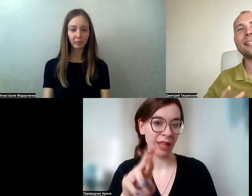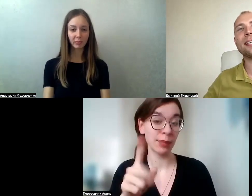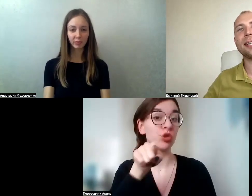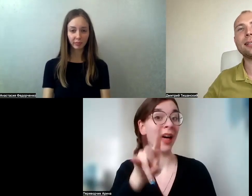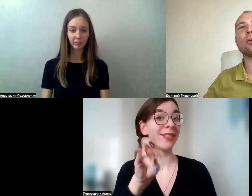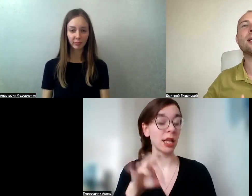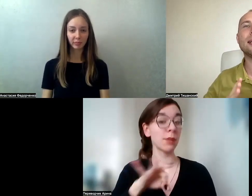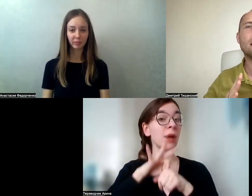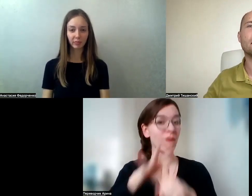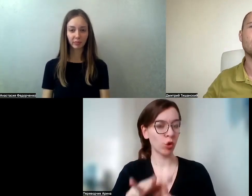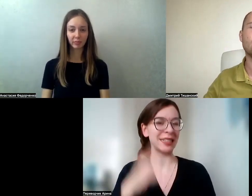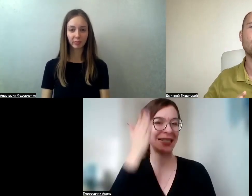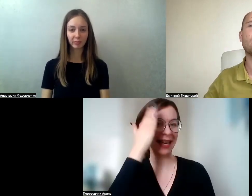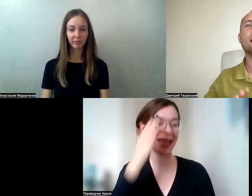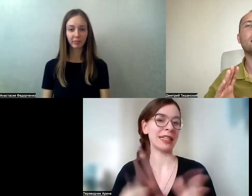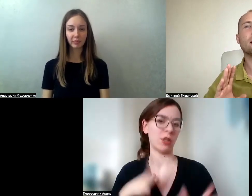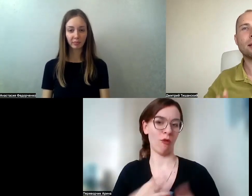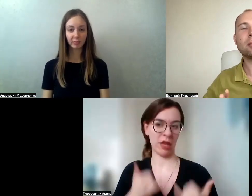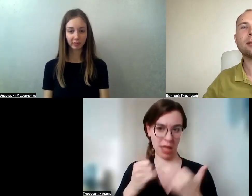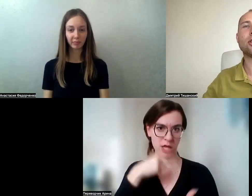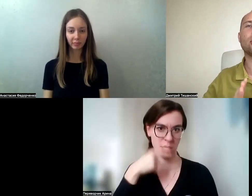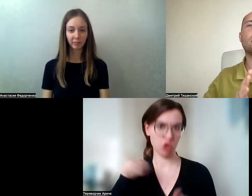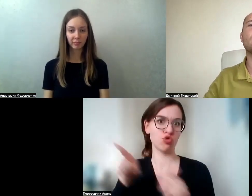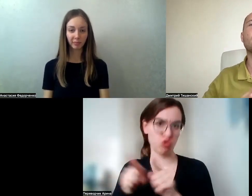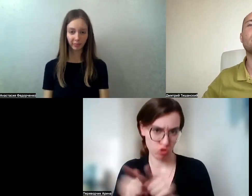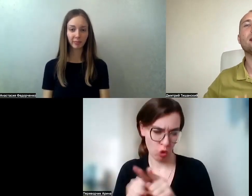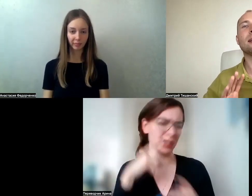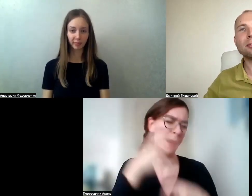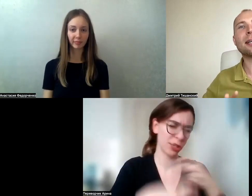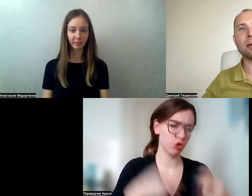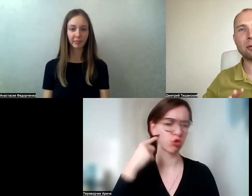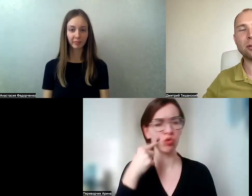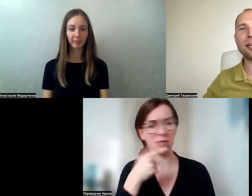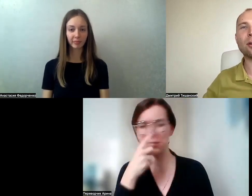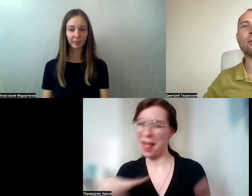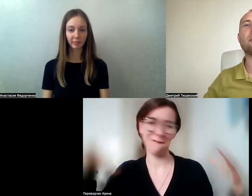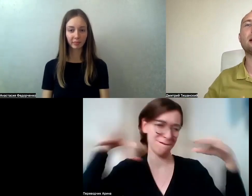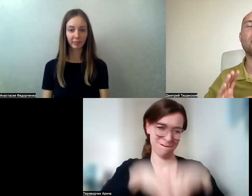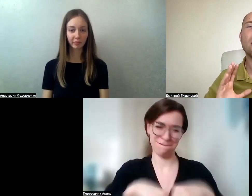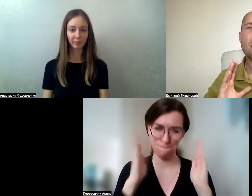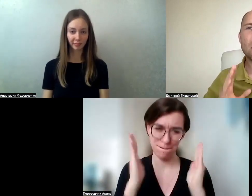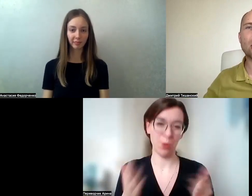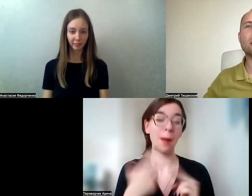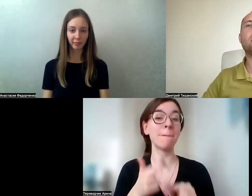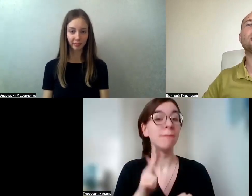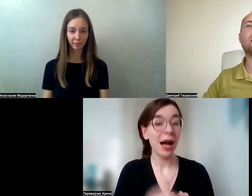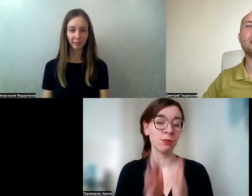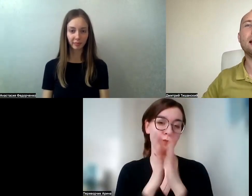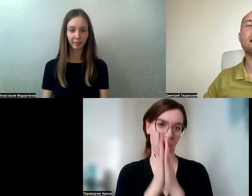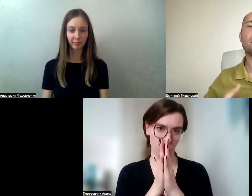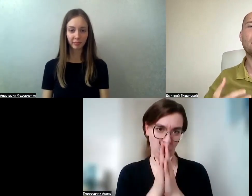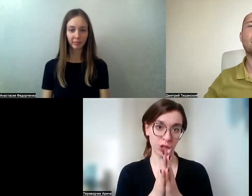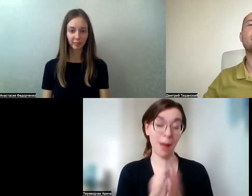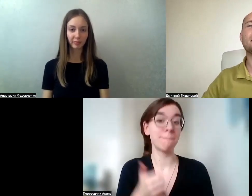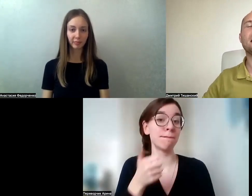проводит интеллект-тренировки и для слышащих, и для слабослышащих, и для глухих. Для всех она проводит тренировки, поэтому, пожалуйста, пишем